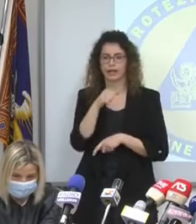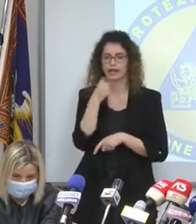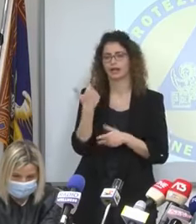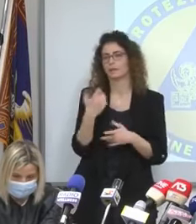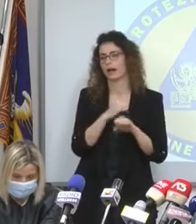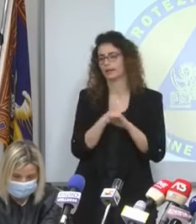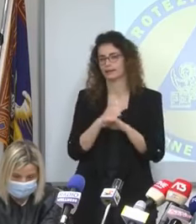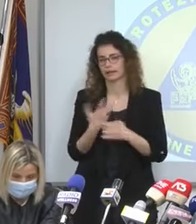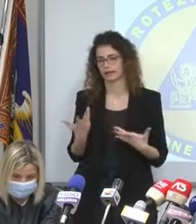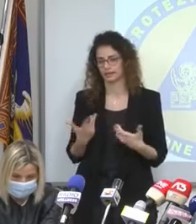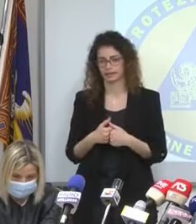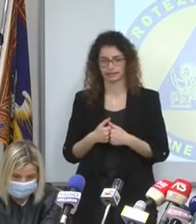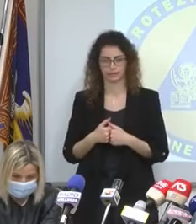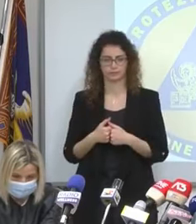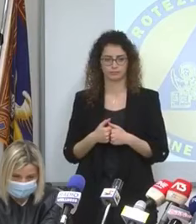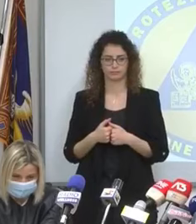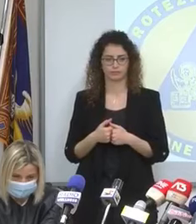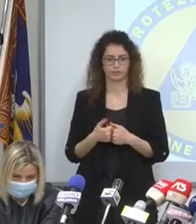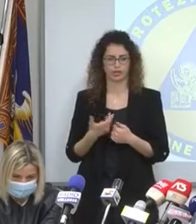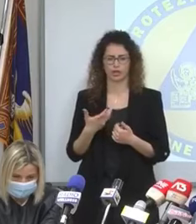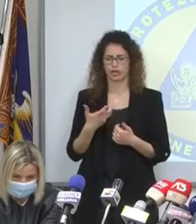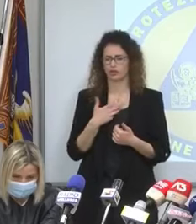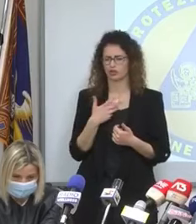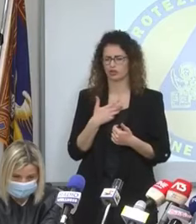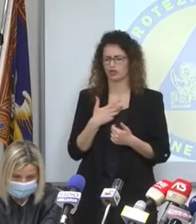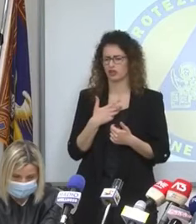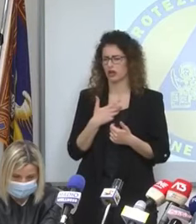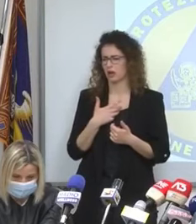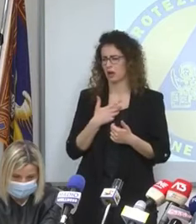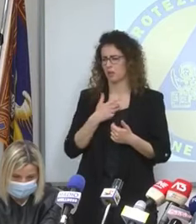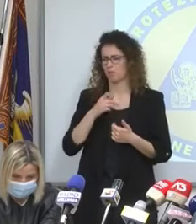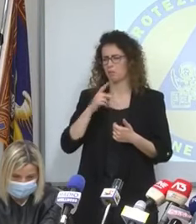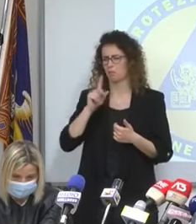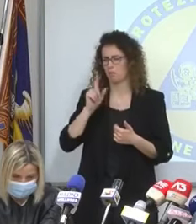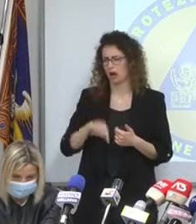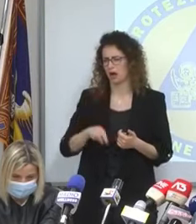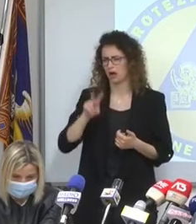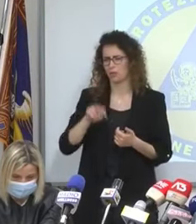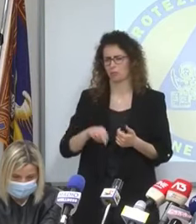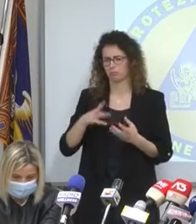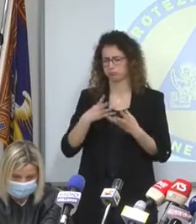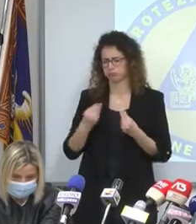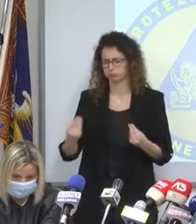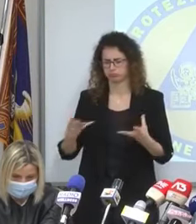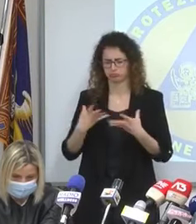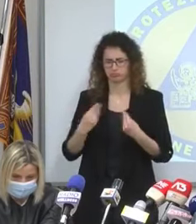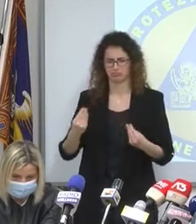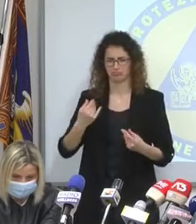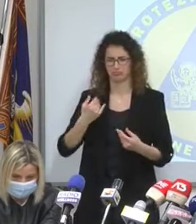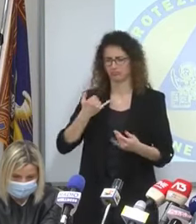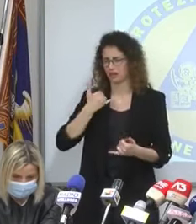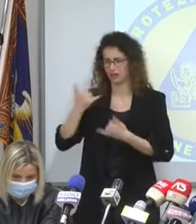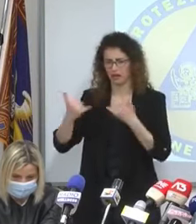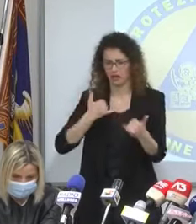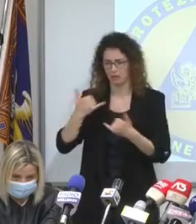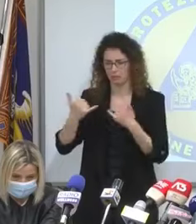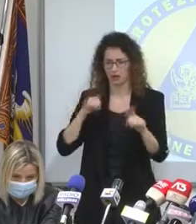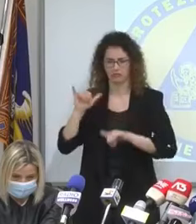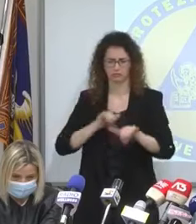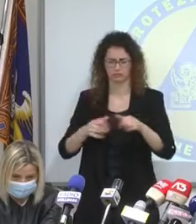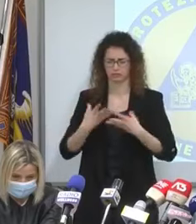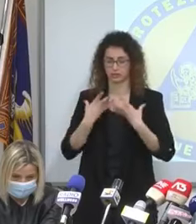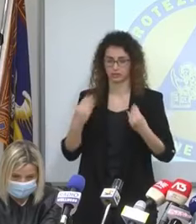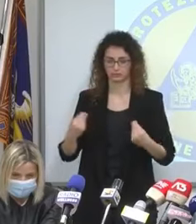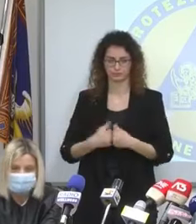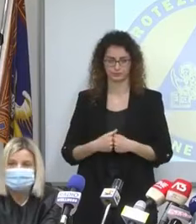di pazienza con tutte queste robe. Guardate che sono milioni di chiamate, di flussi, di dati, di informazioni, cioè, dopodiché se